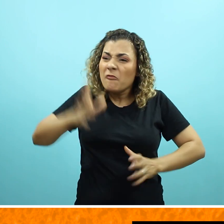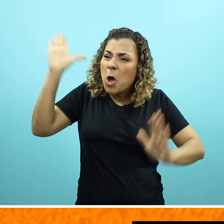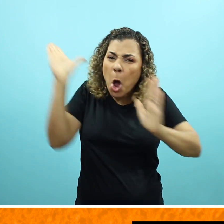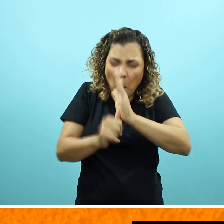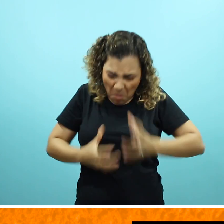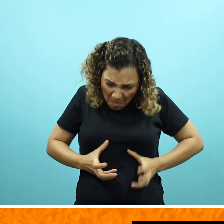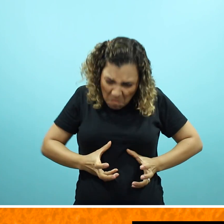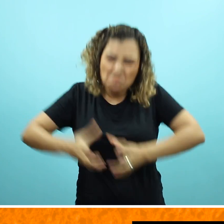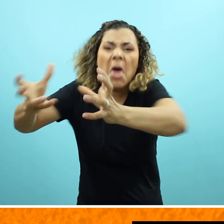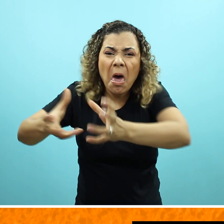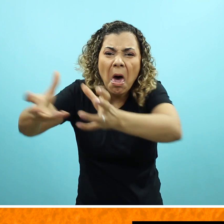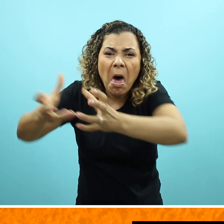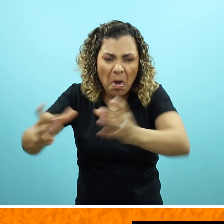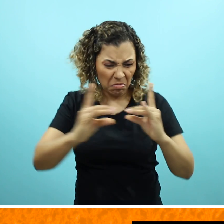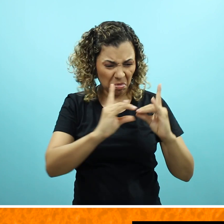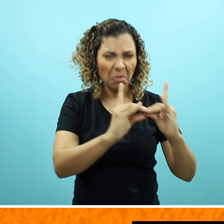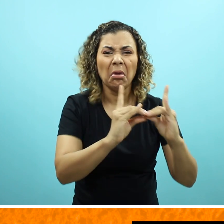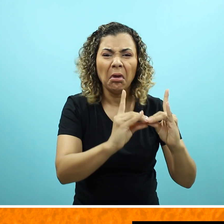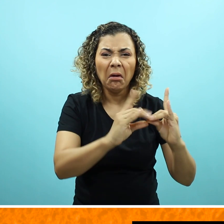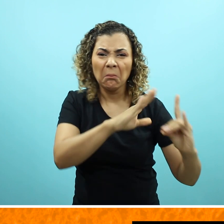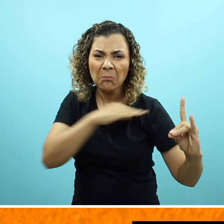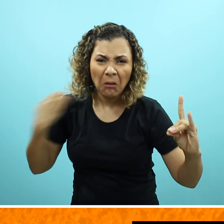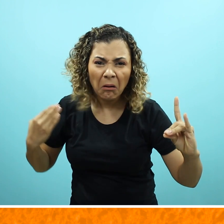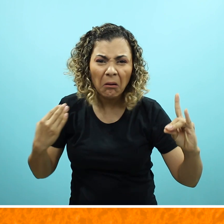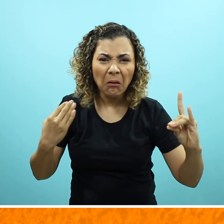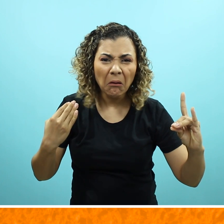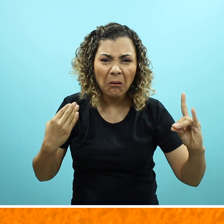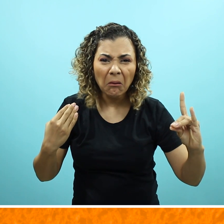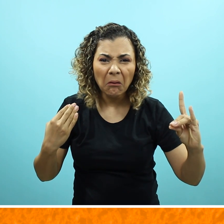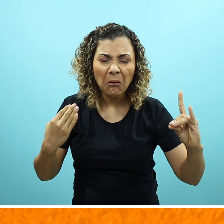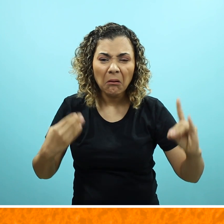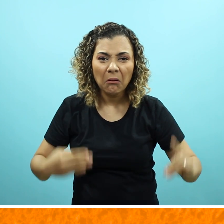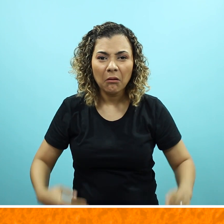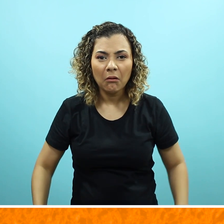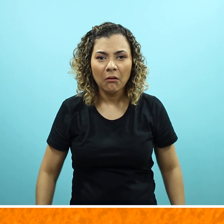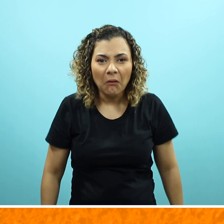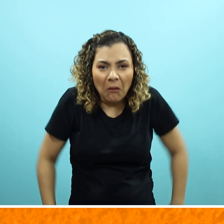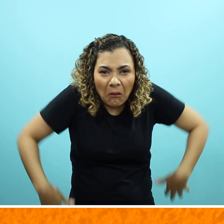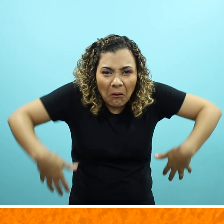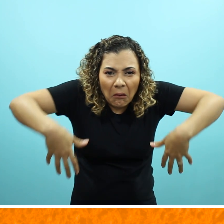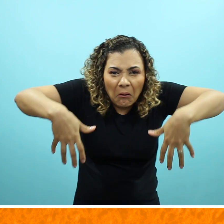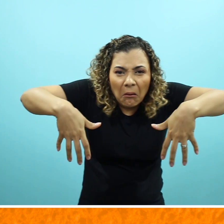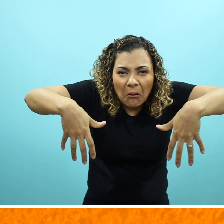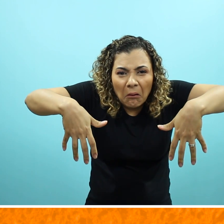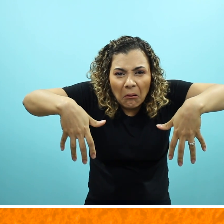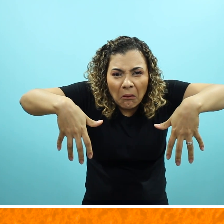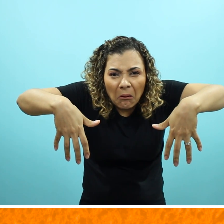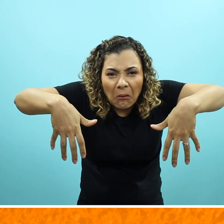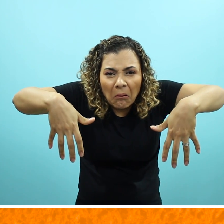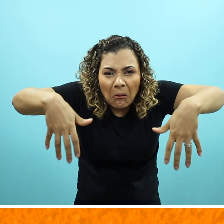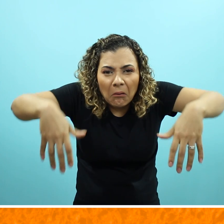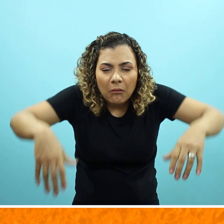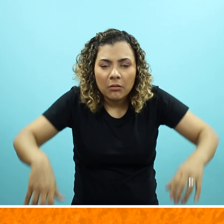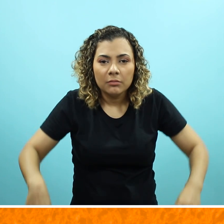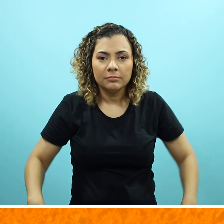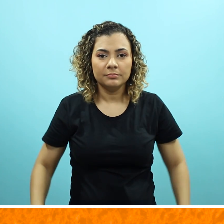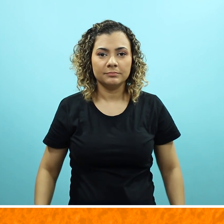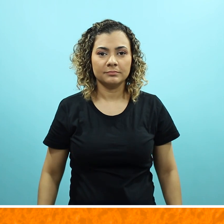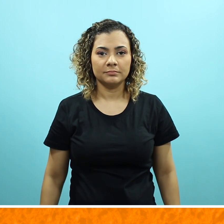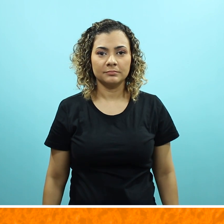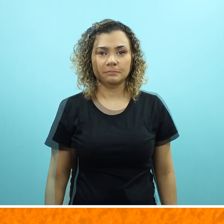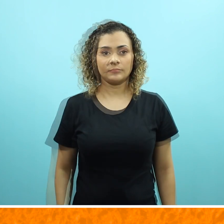da minha santa sepultura!